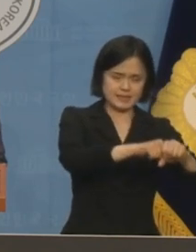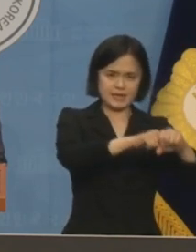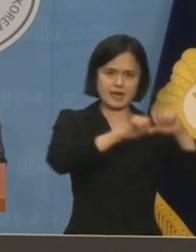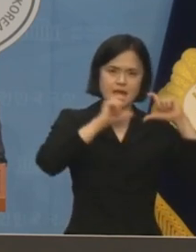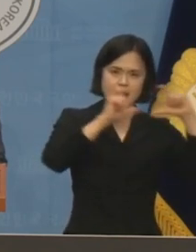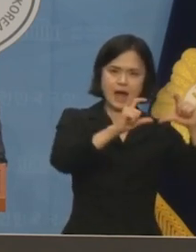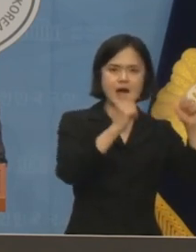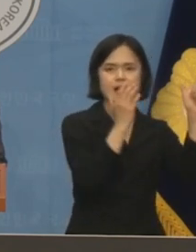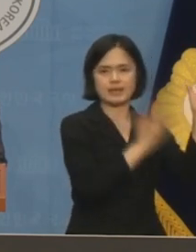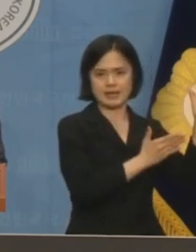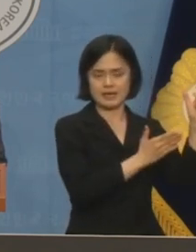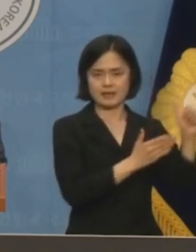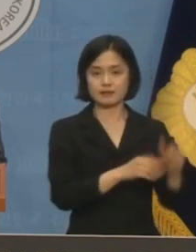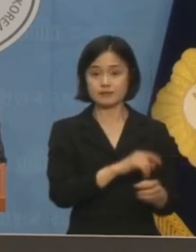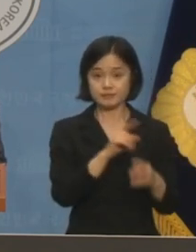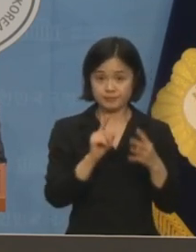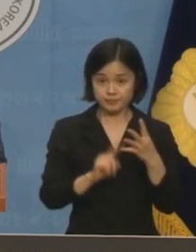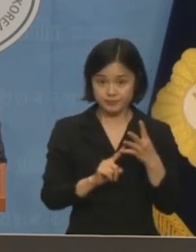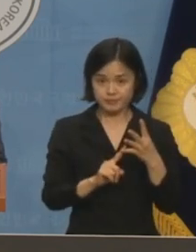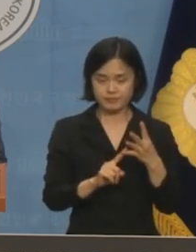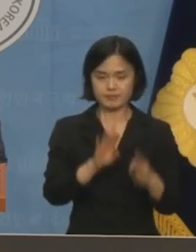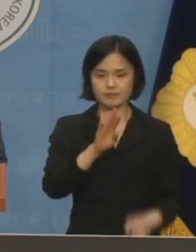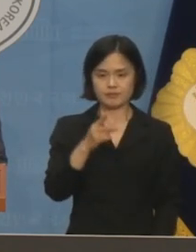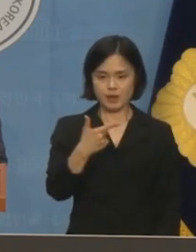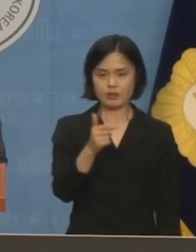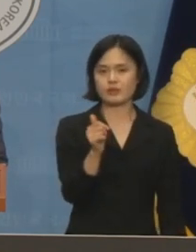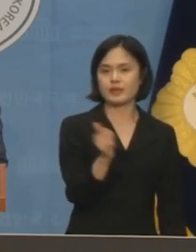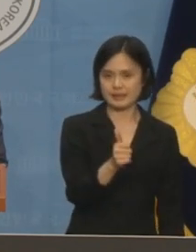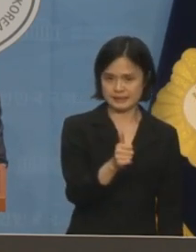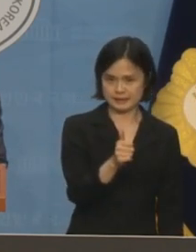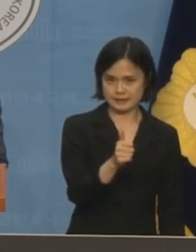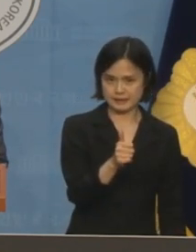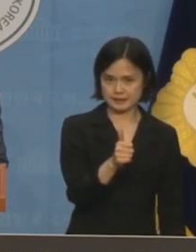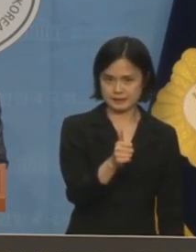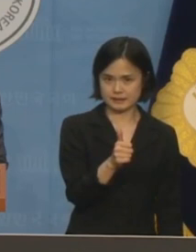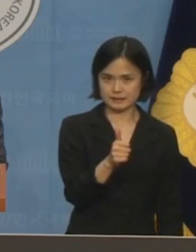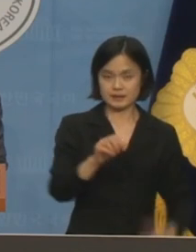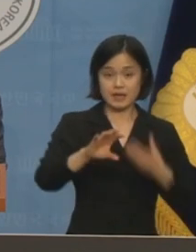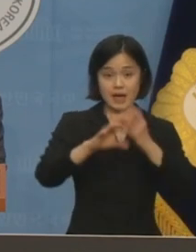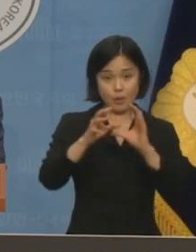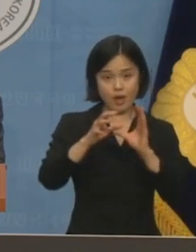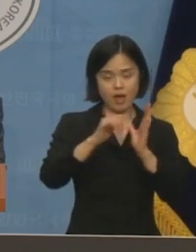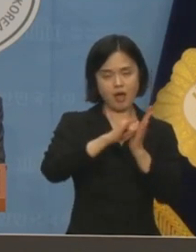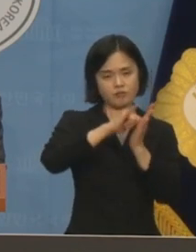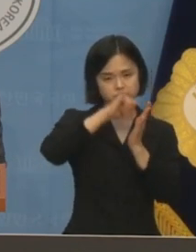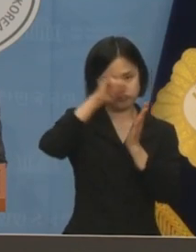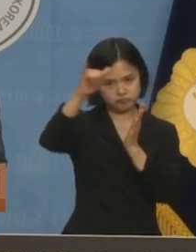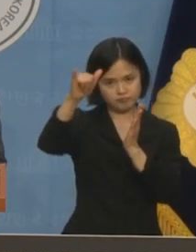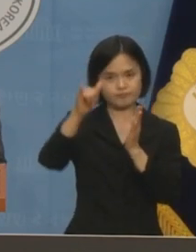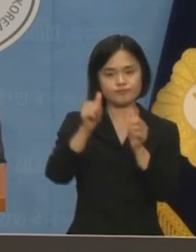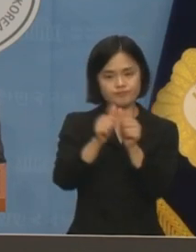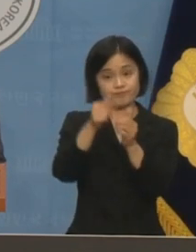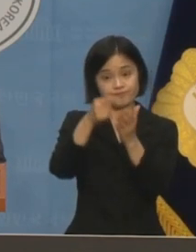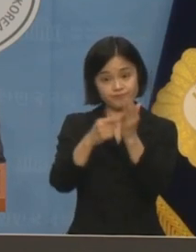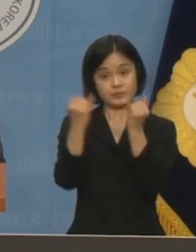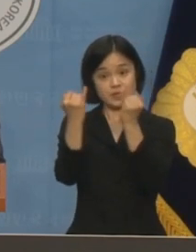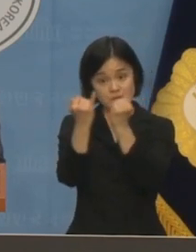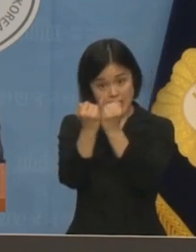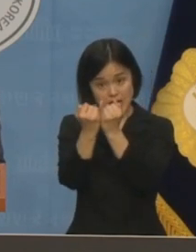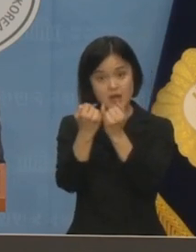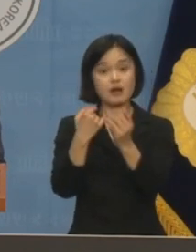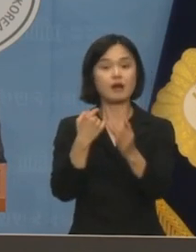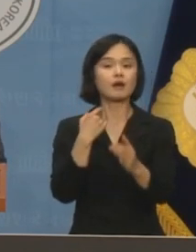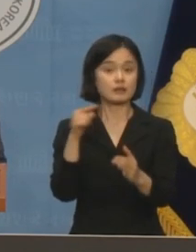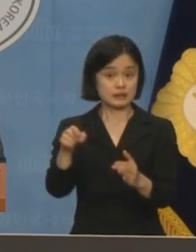문책하라. 하나, 고 변의수 전 하사를 해외에 출국하여